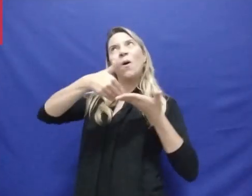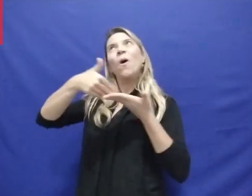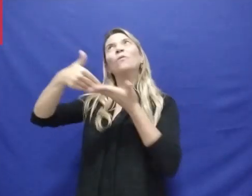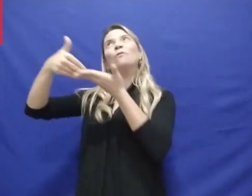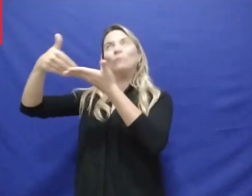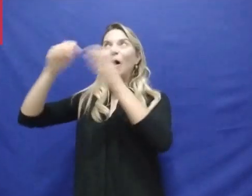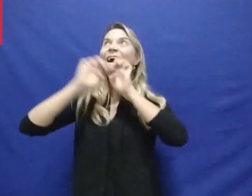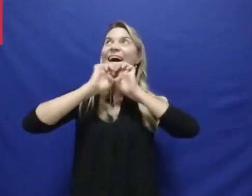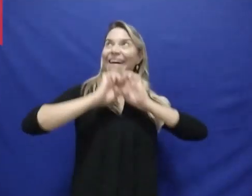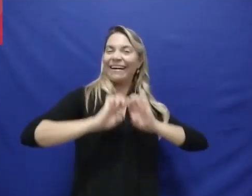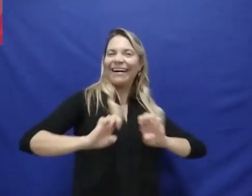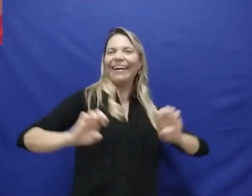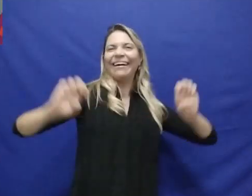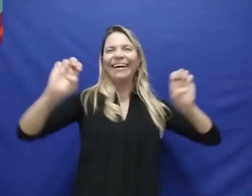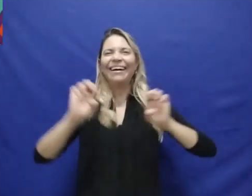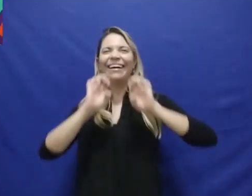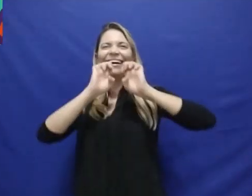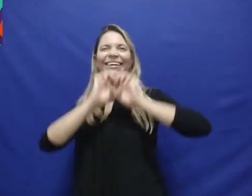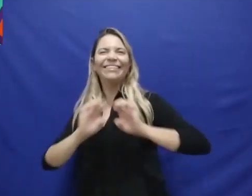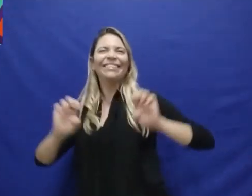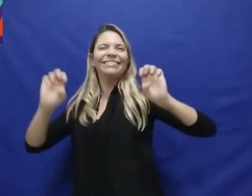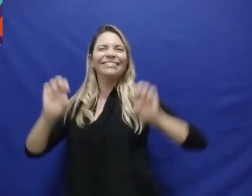convidou.